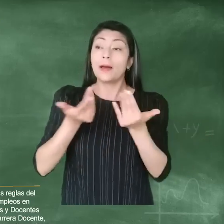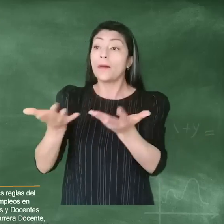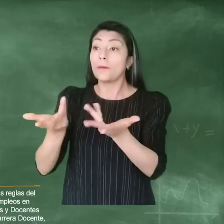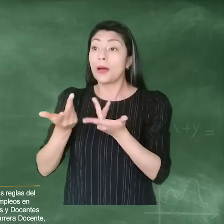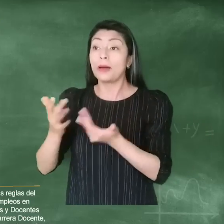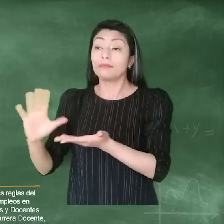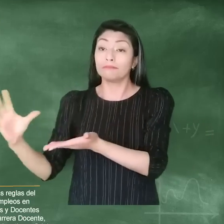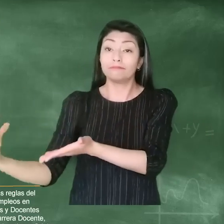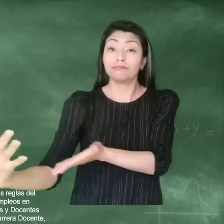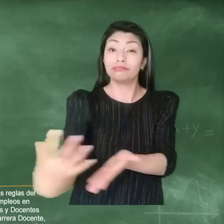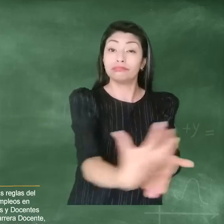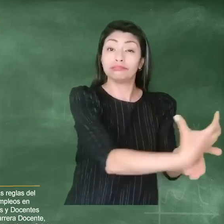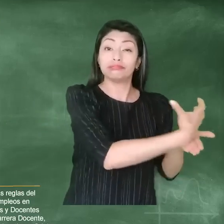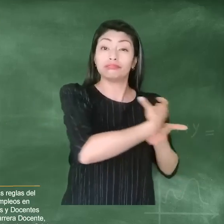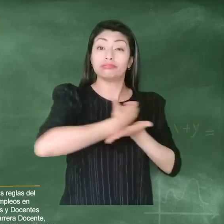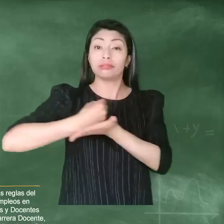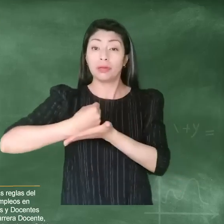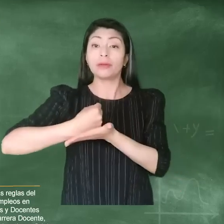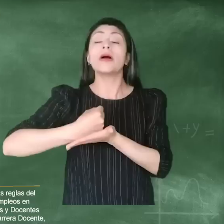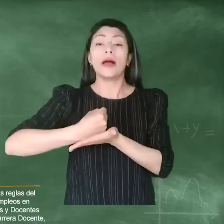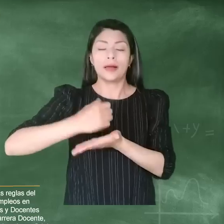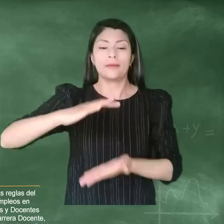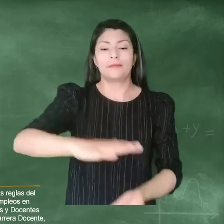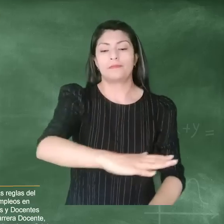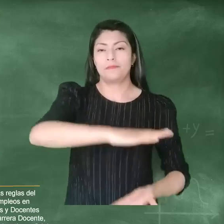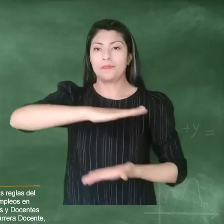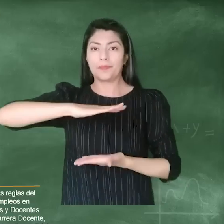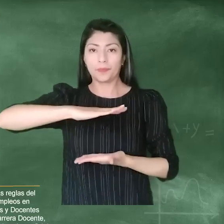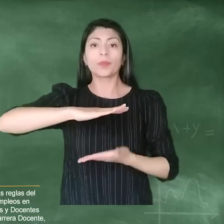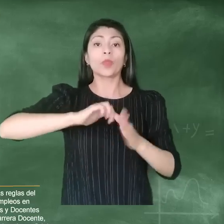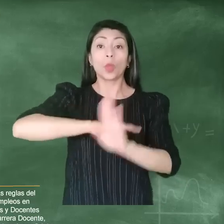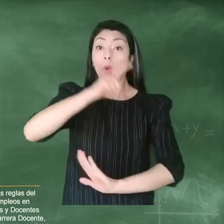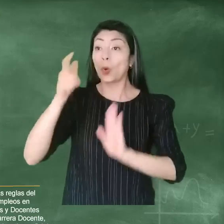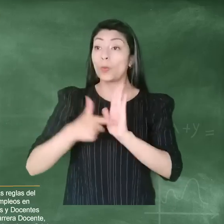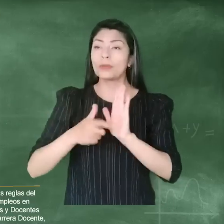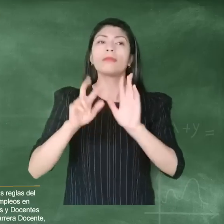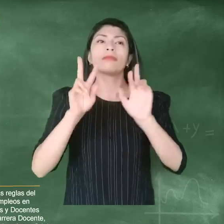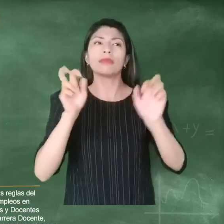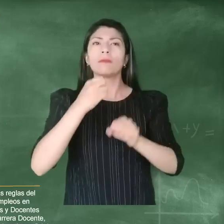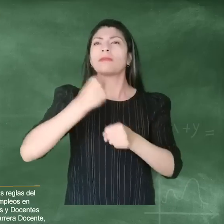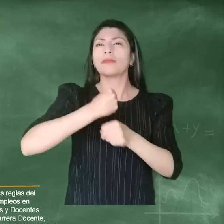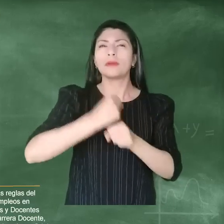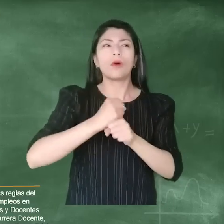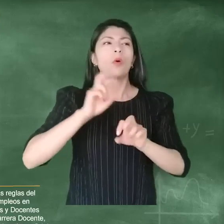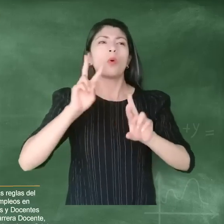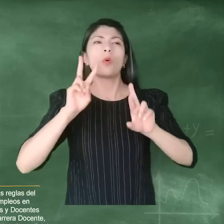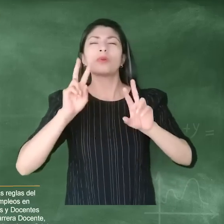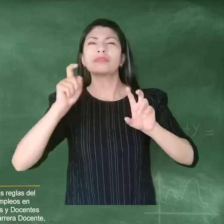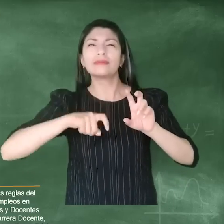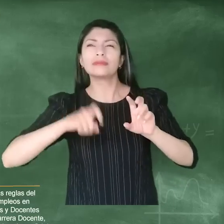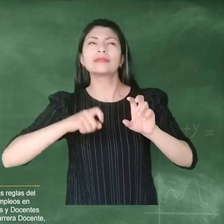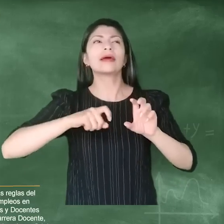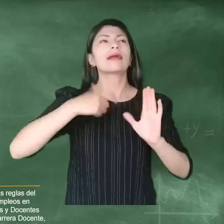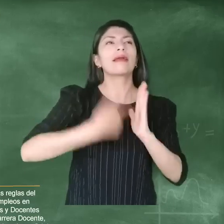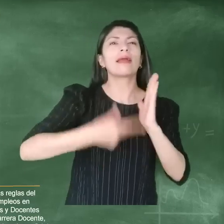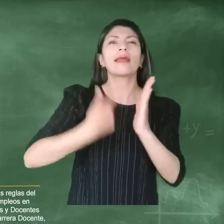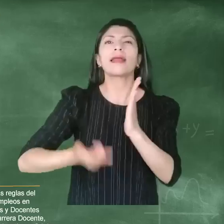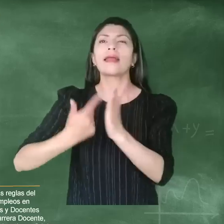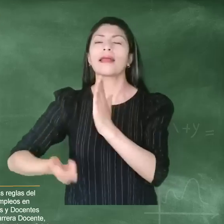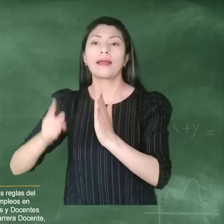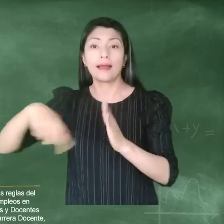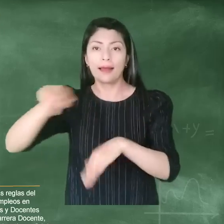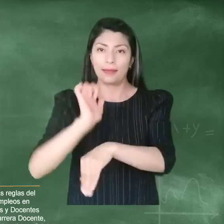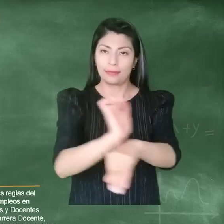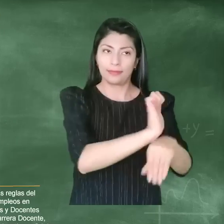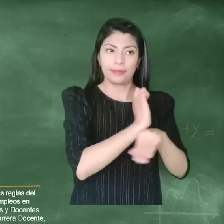definitiva. No obstante, previo a consolidar y remitir a la CNSC el reporte de vacantes definitivas, la